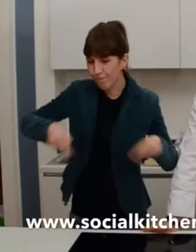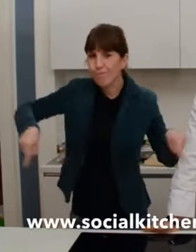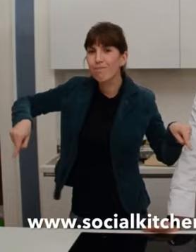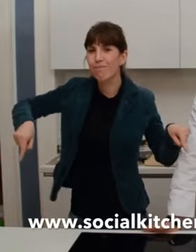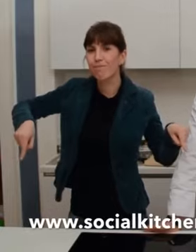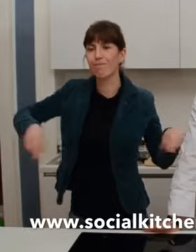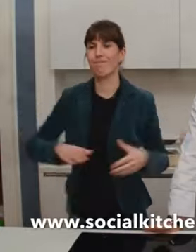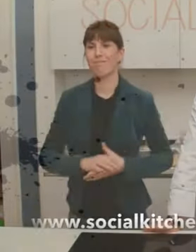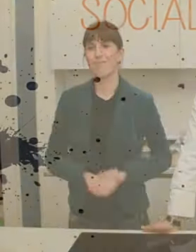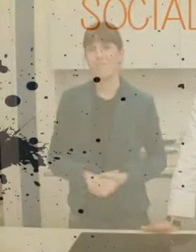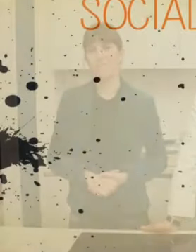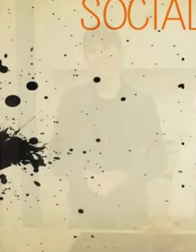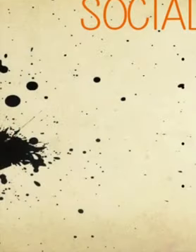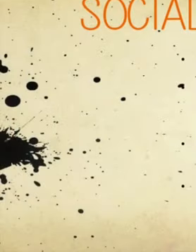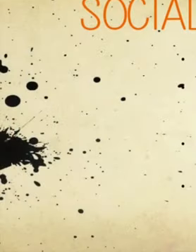kitchen.it